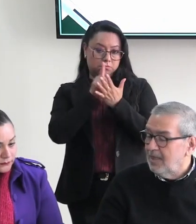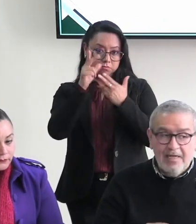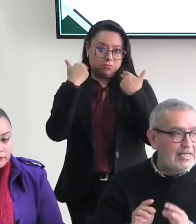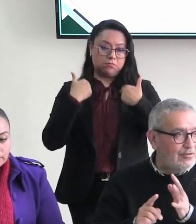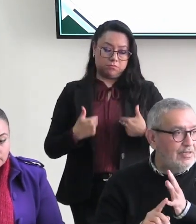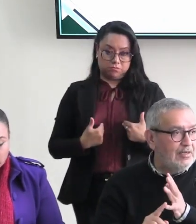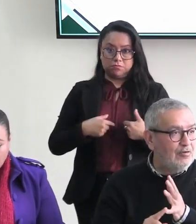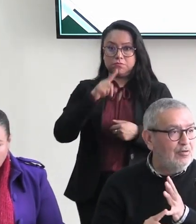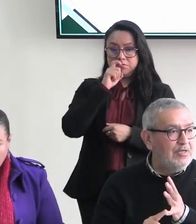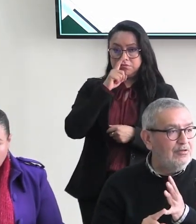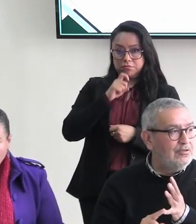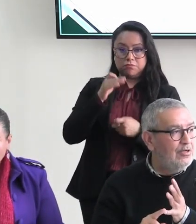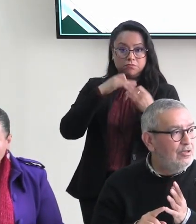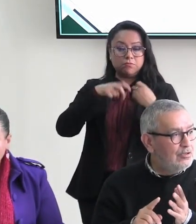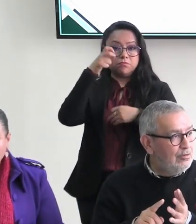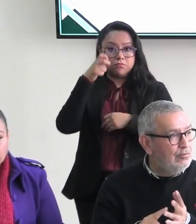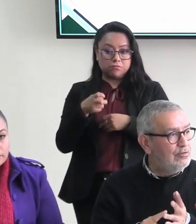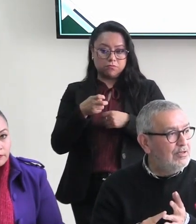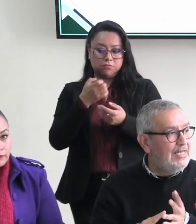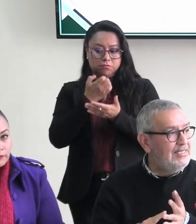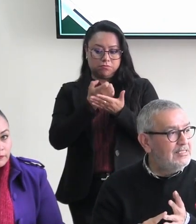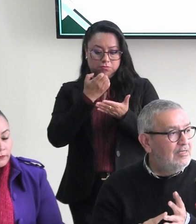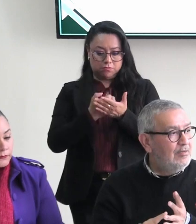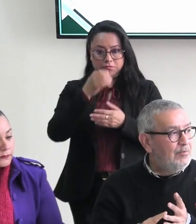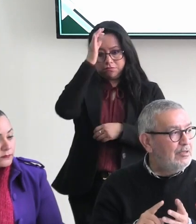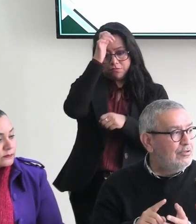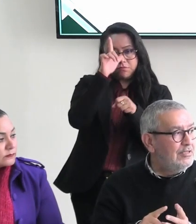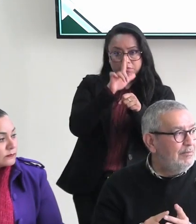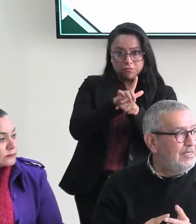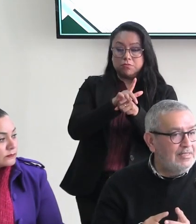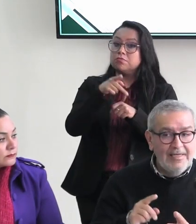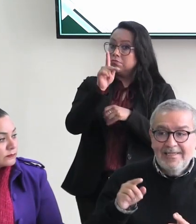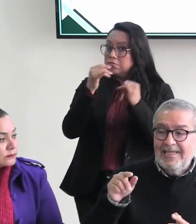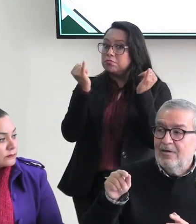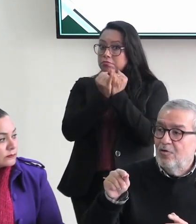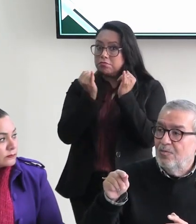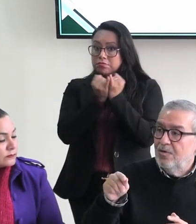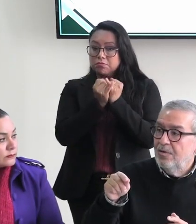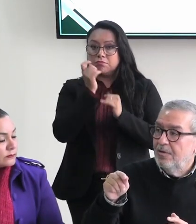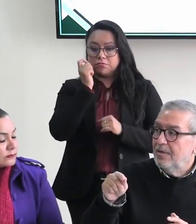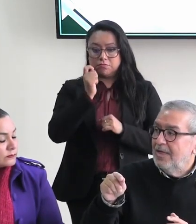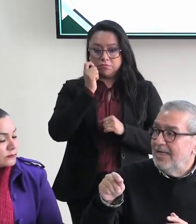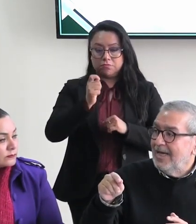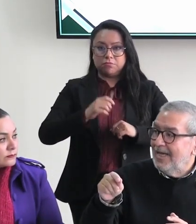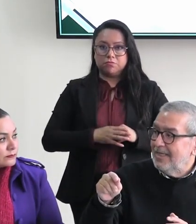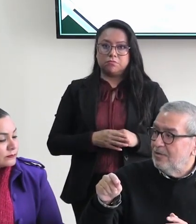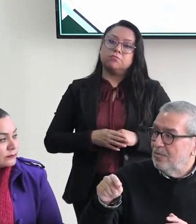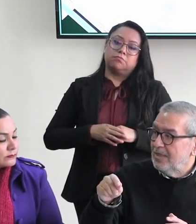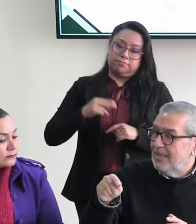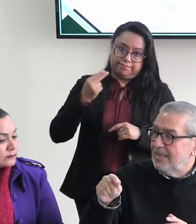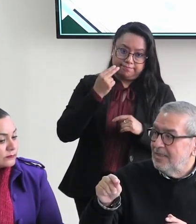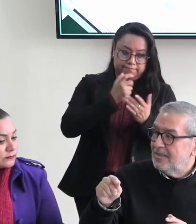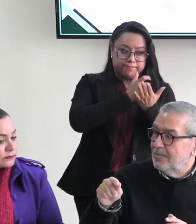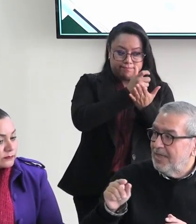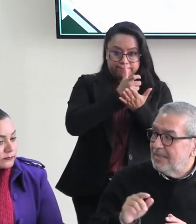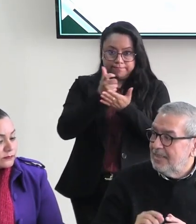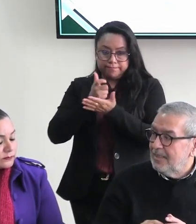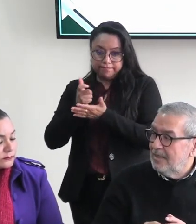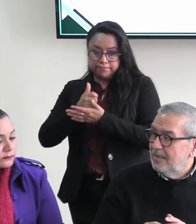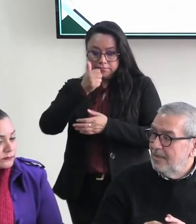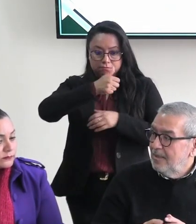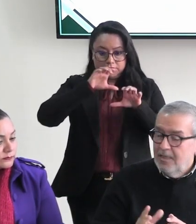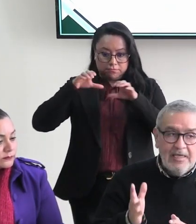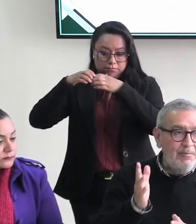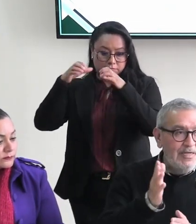al agua, que son económicos, son culturales, pero son también de cómo en cada comunidad se